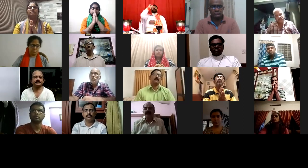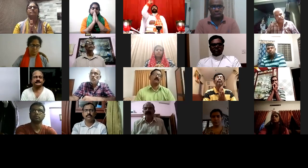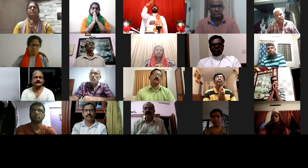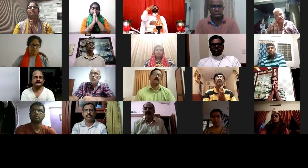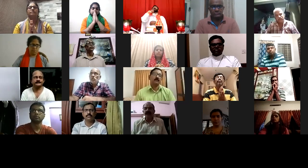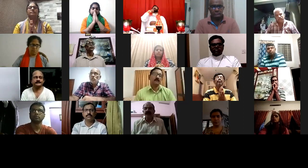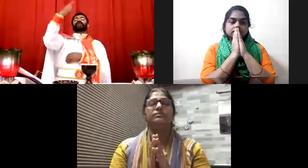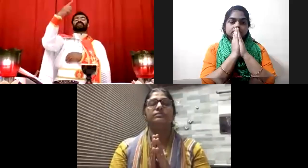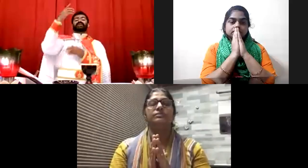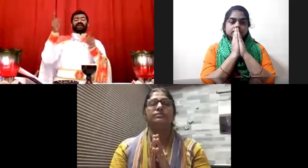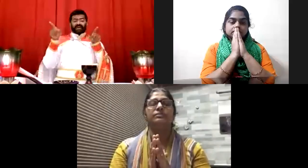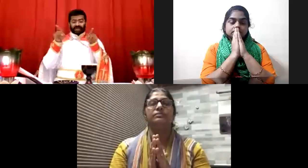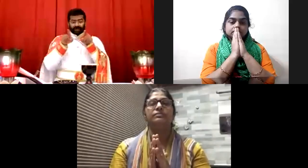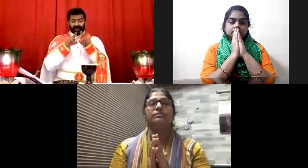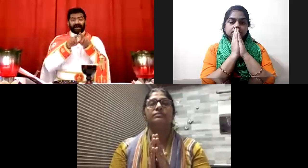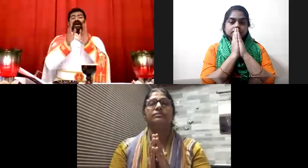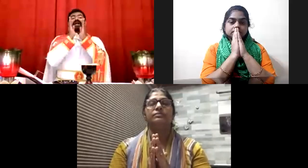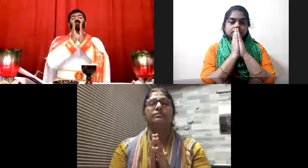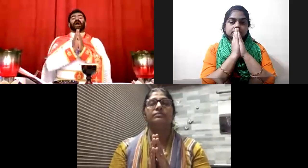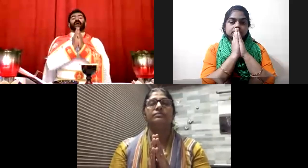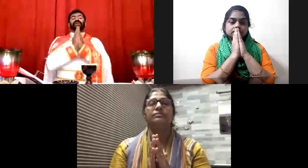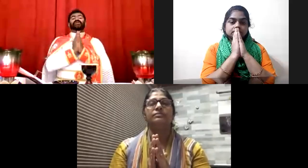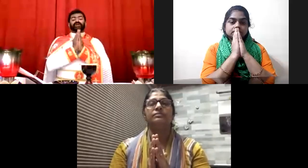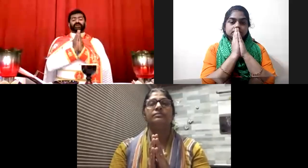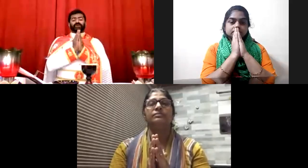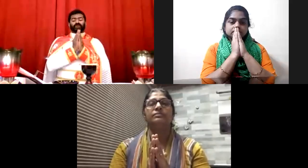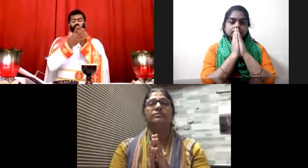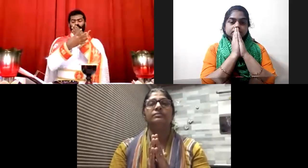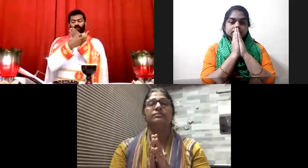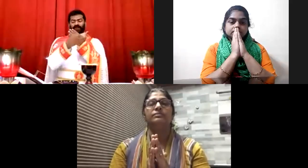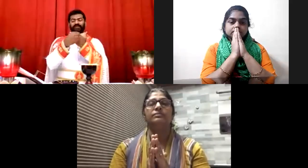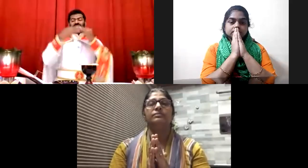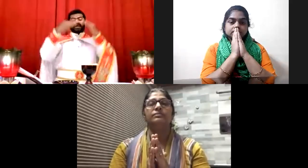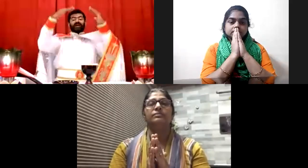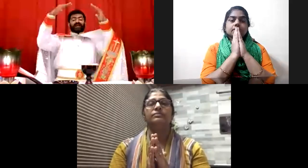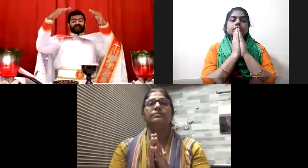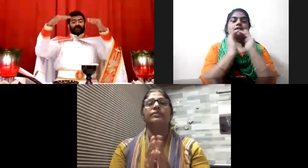ഒന്നിച്ചേർന്ന് അങ്ങയെ വിളിച്ച് ഇപ്രകാരം അപേക്ഷിക്കുന്നു.